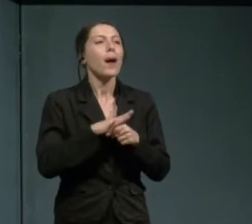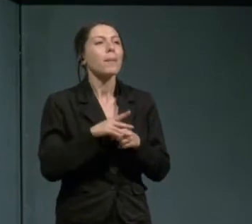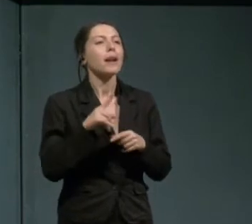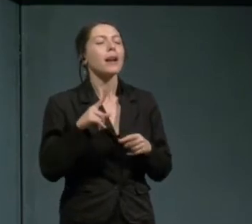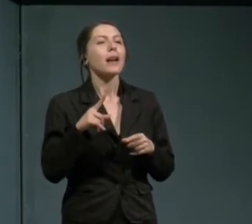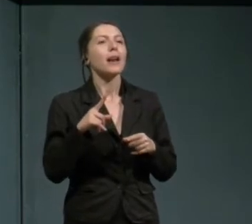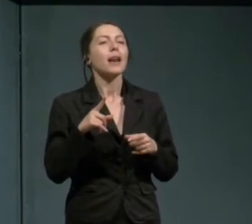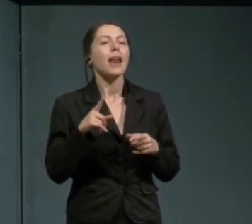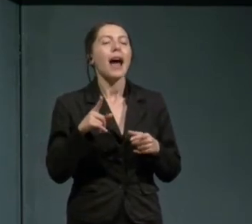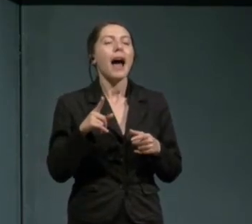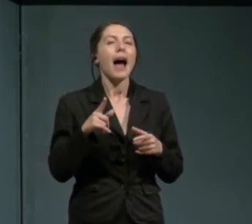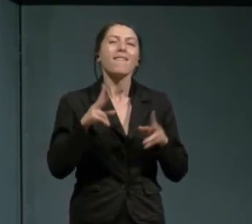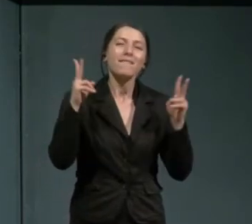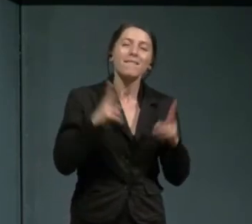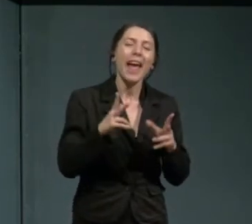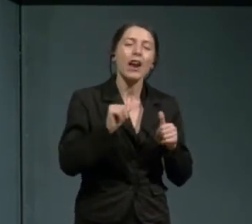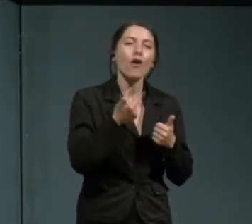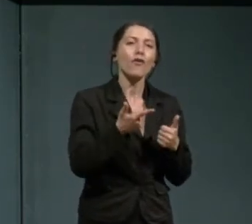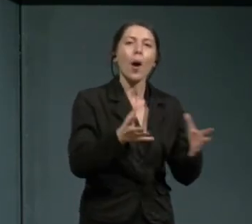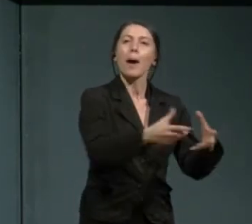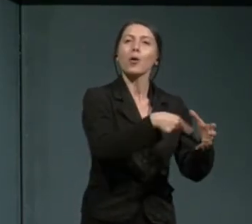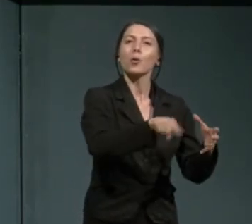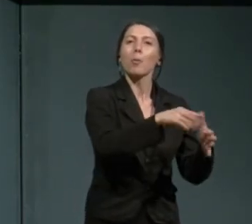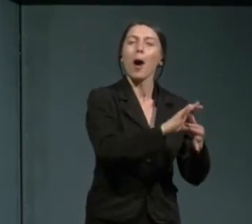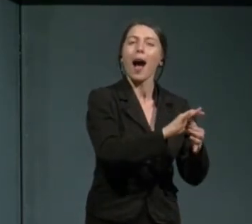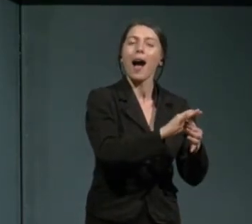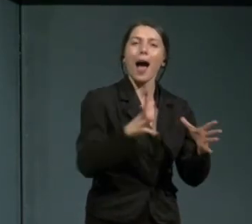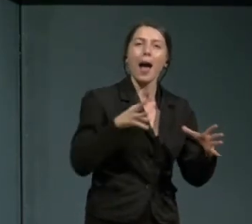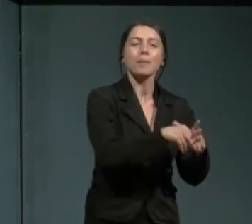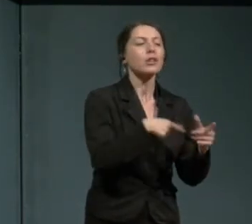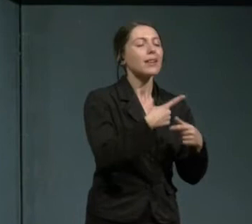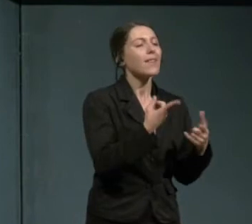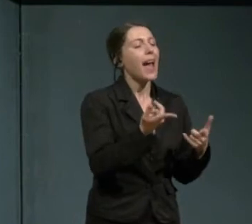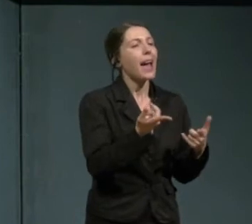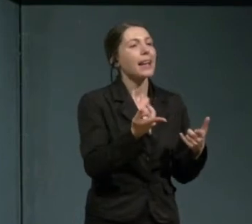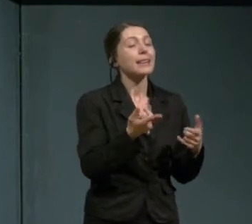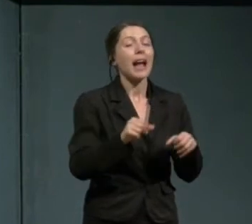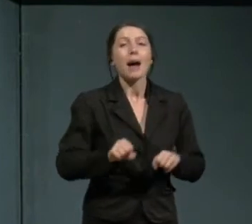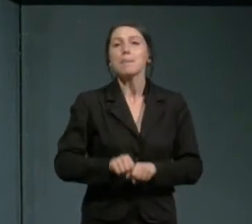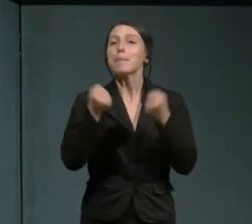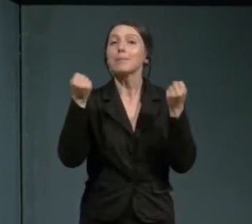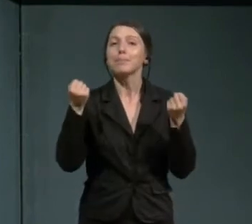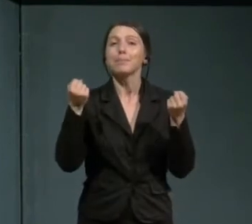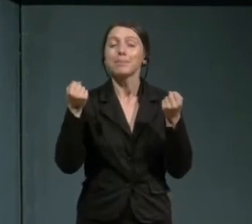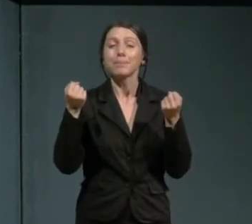banda che assume le funzioni di famiglia e a questo punto c'è una sorta di rottura